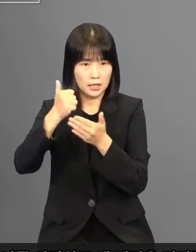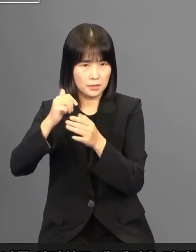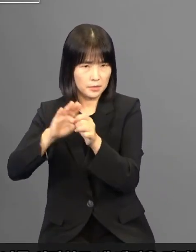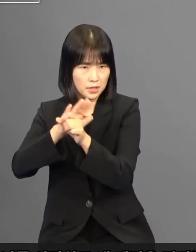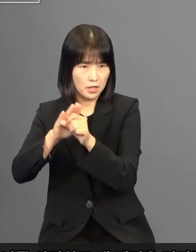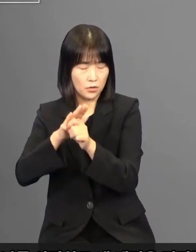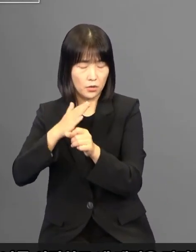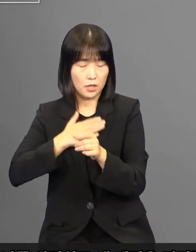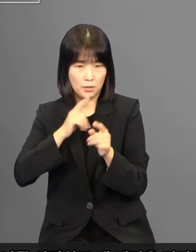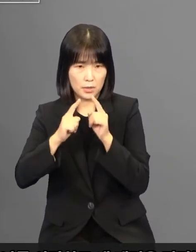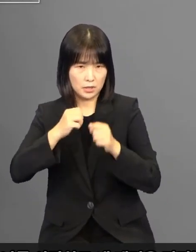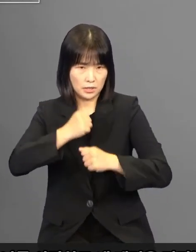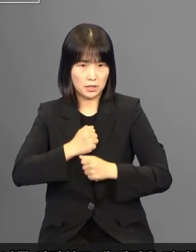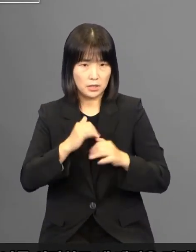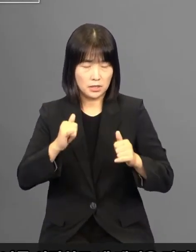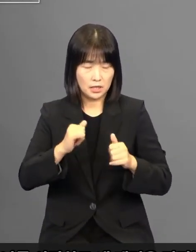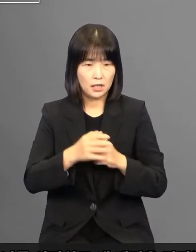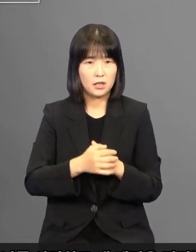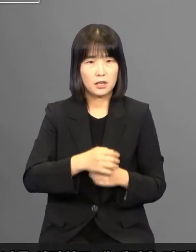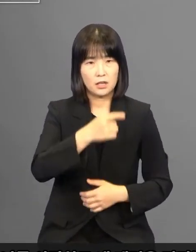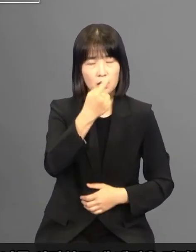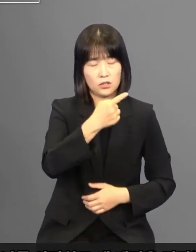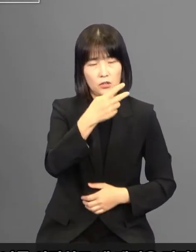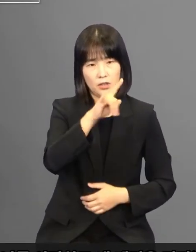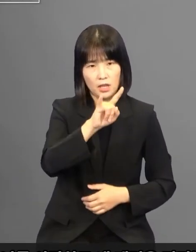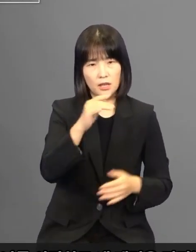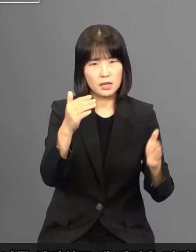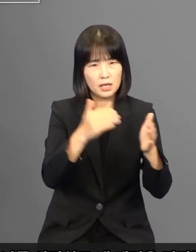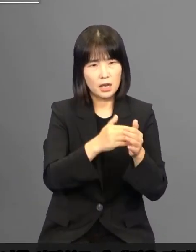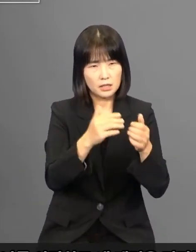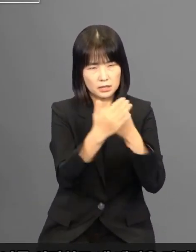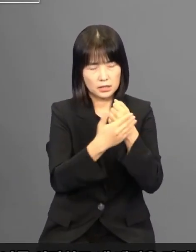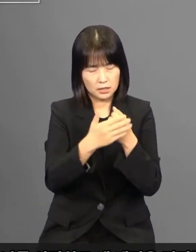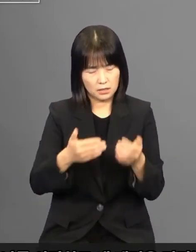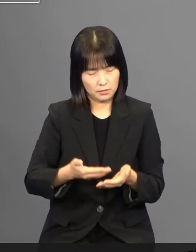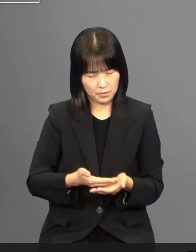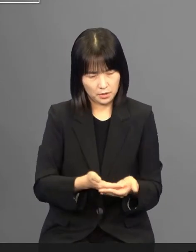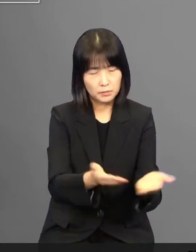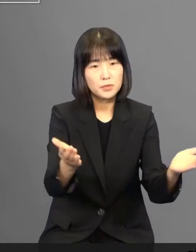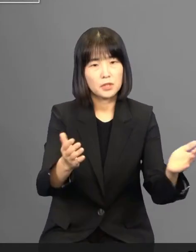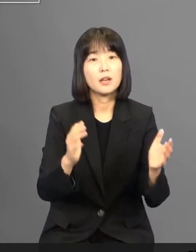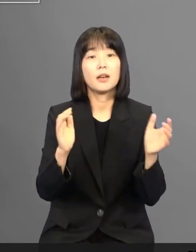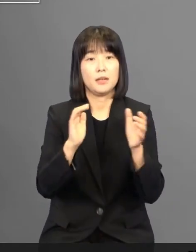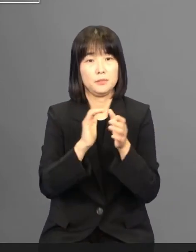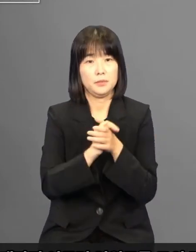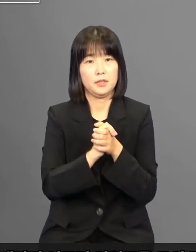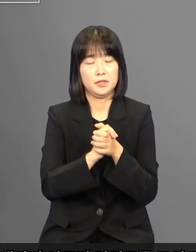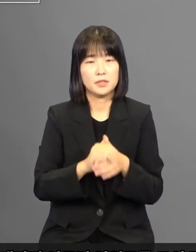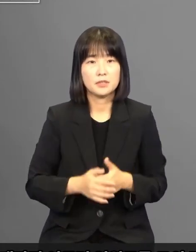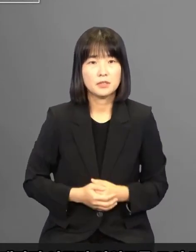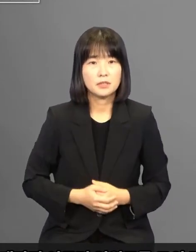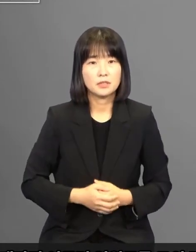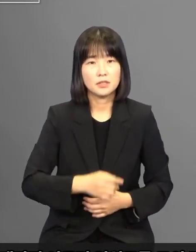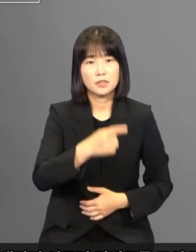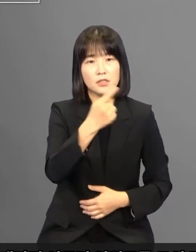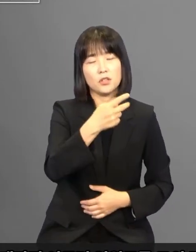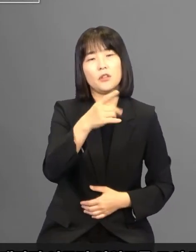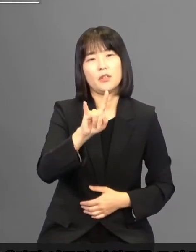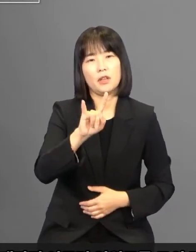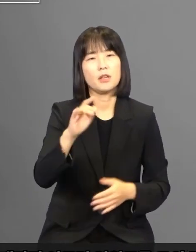내 계명을 지키는 자에게는 1000대까지 은혜를 베푸느니라. 아멘입니까? 1000대까지